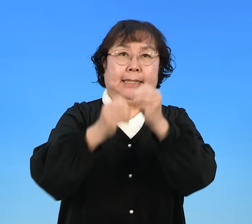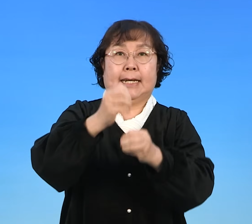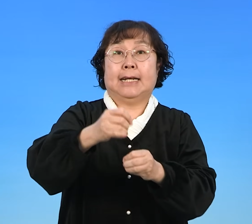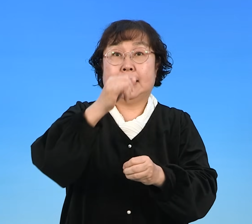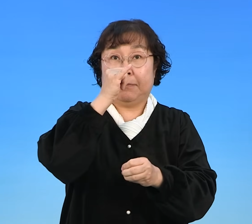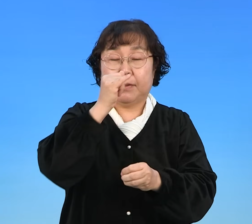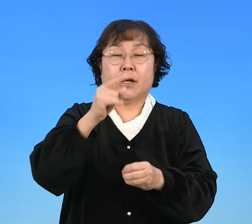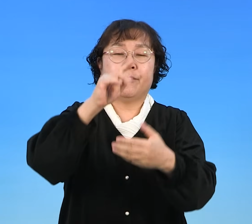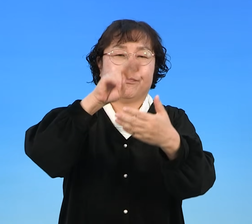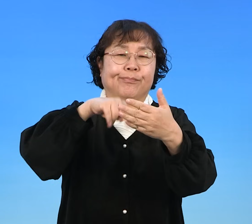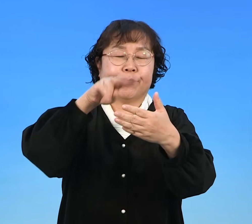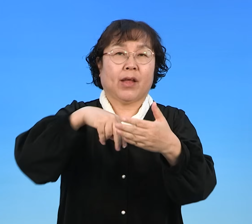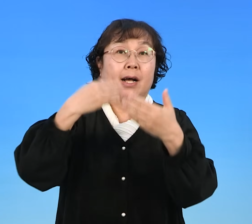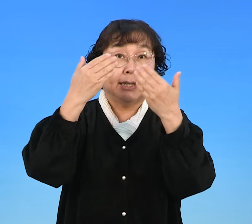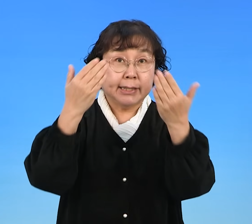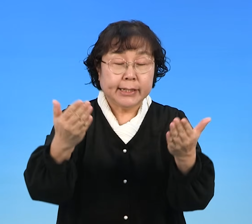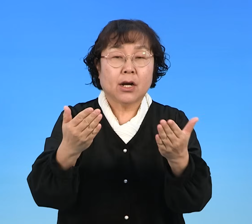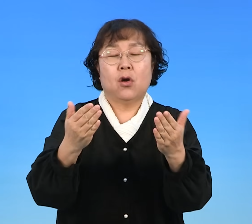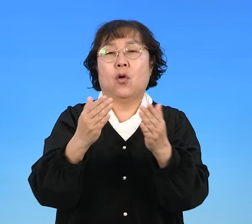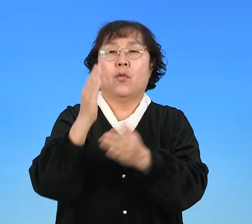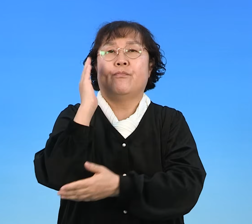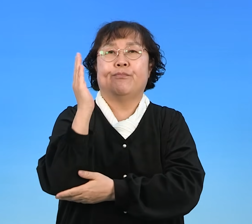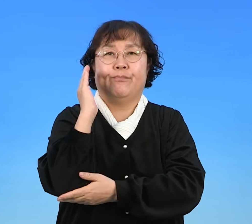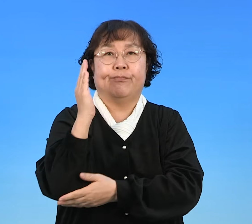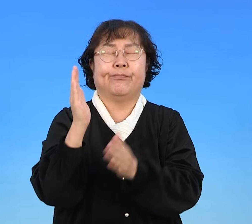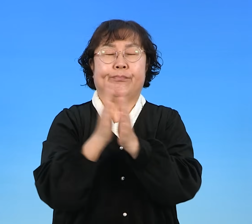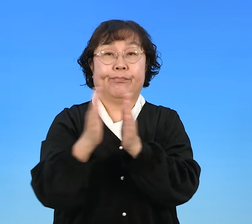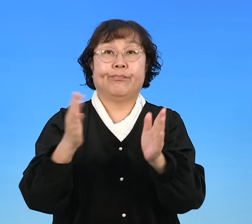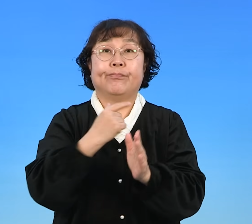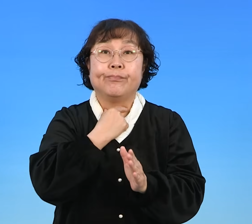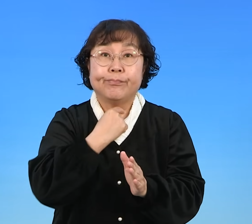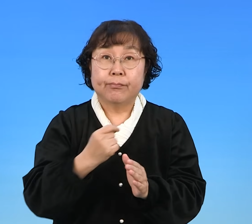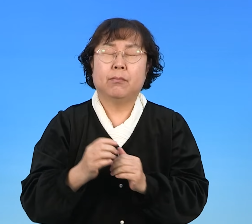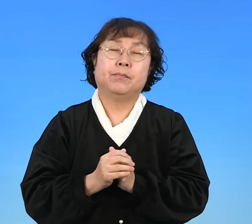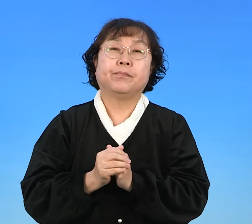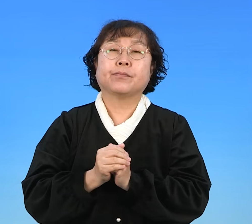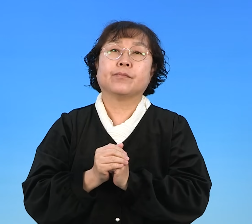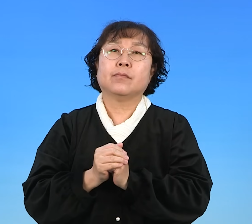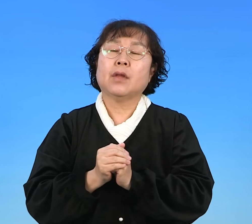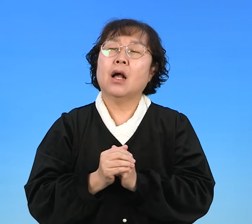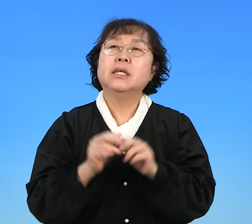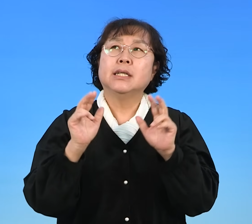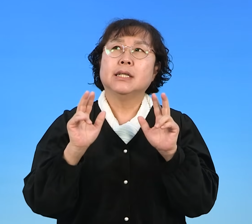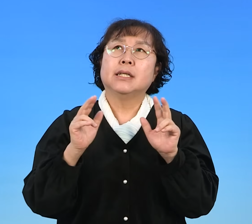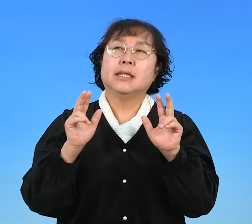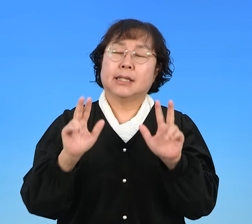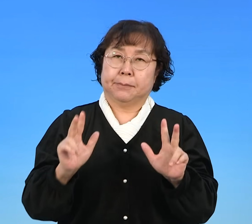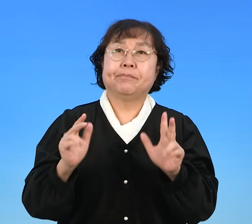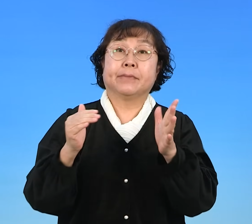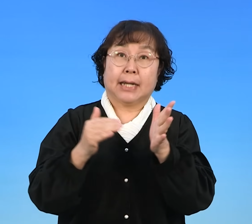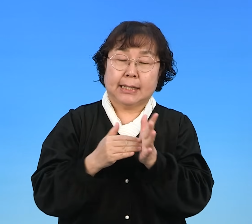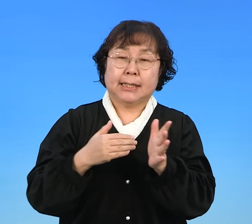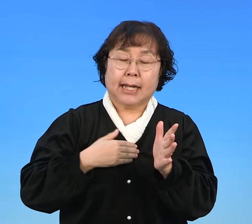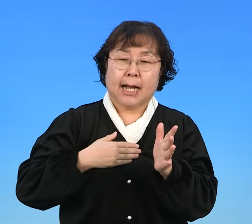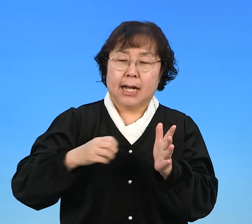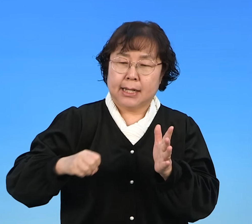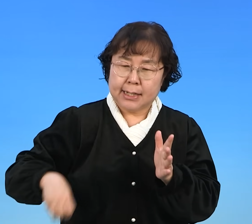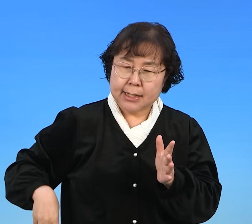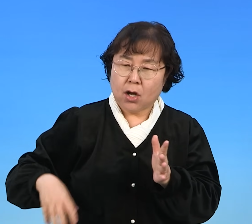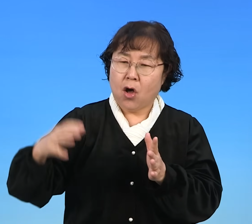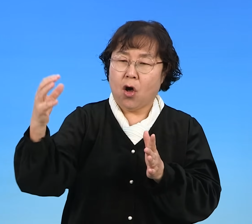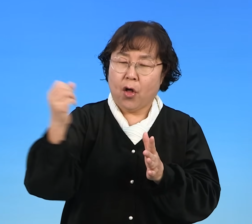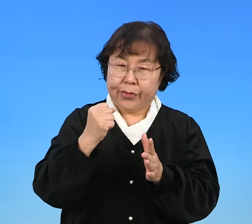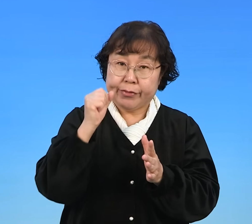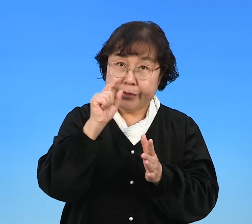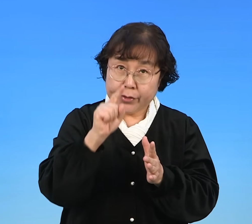오늘은 이 시를 읽어드리는 것으로 말씀을 시작하려고 하는데요. 내 이제껏 잃은 것과